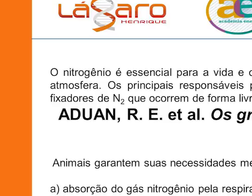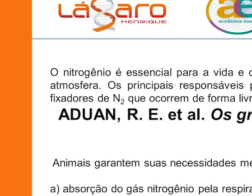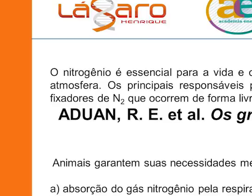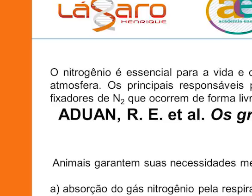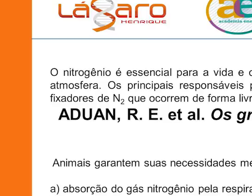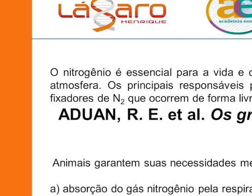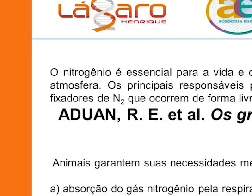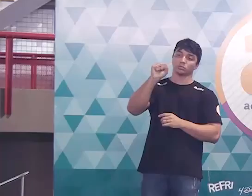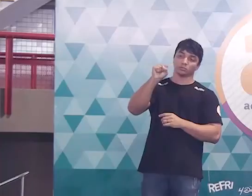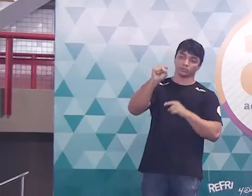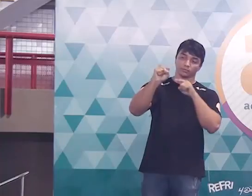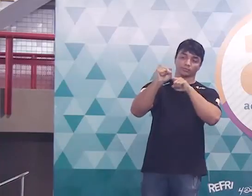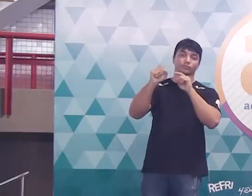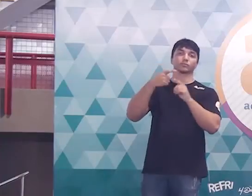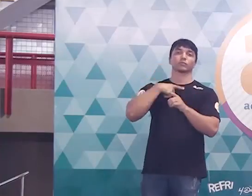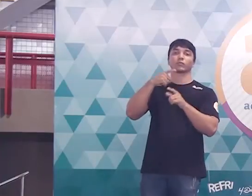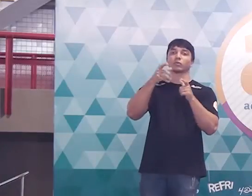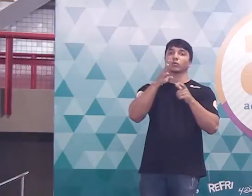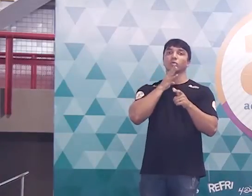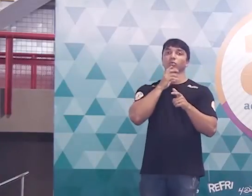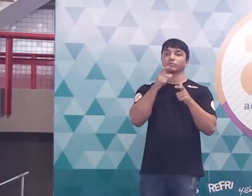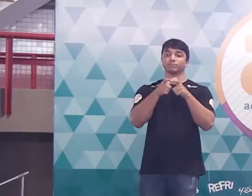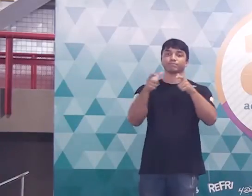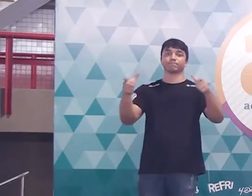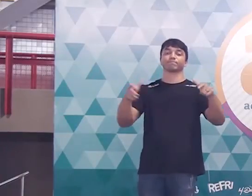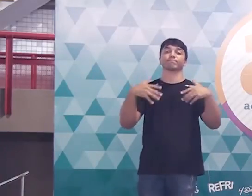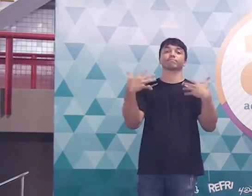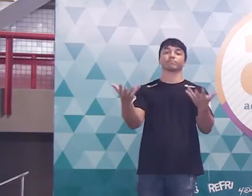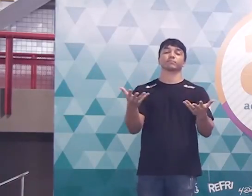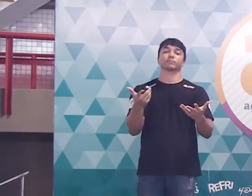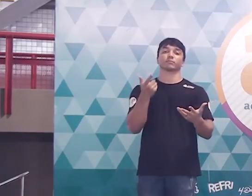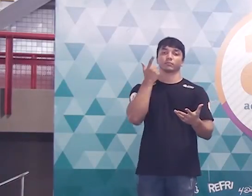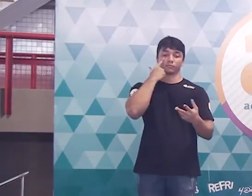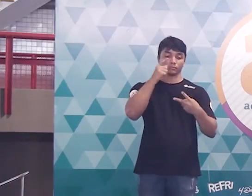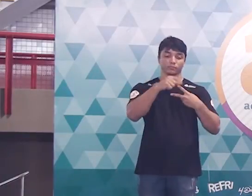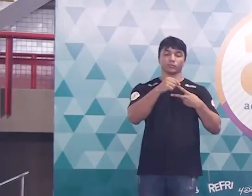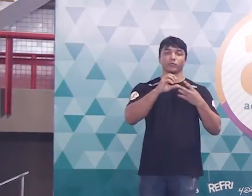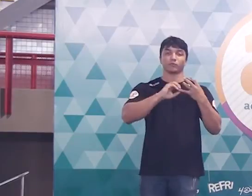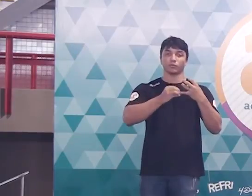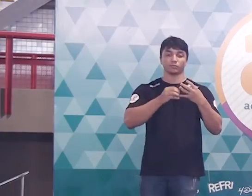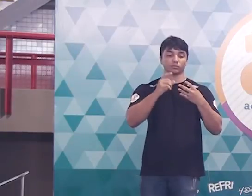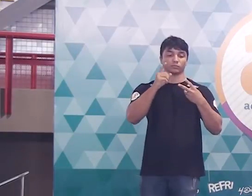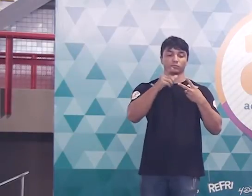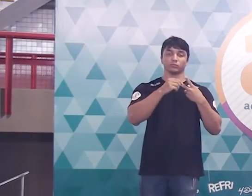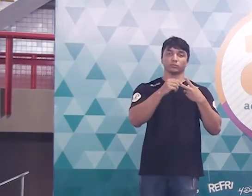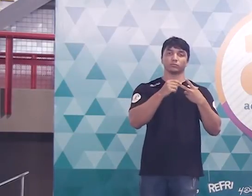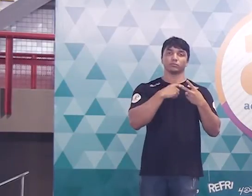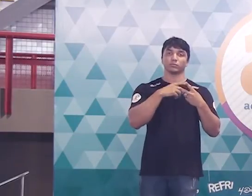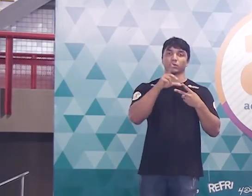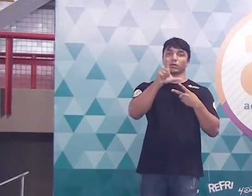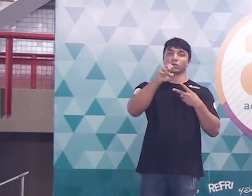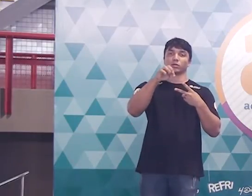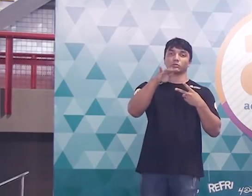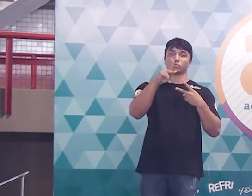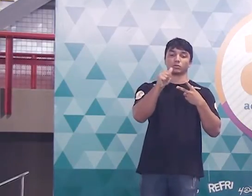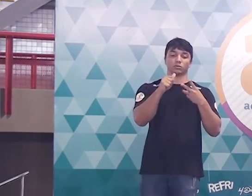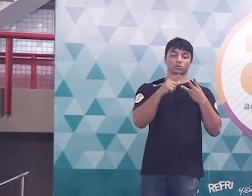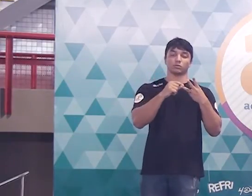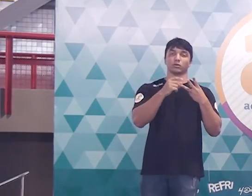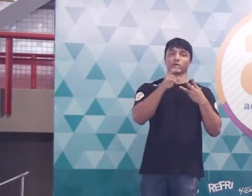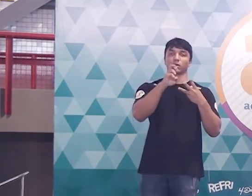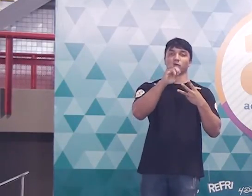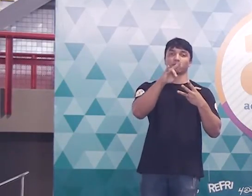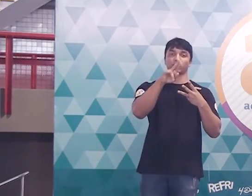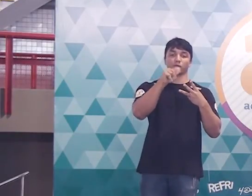leguminosas. Quem são as mais conhecidas plantas leguminosas? Feijão, lentilha,